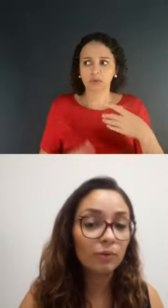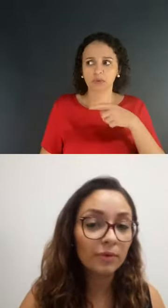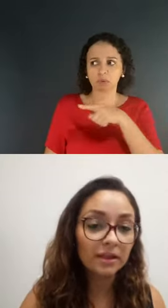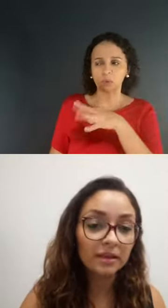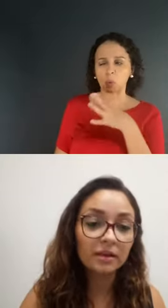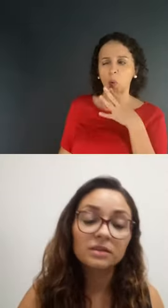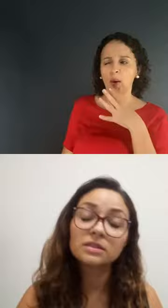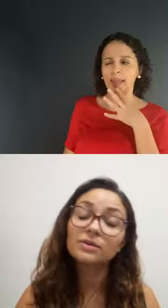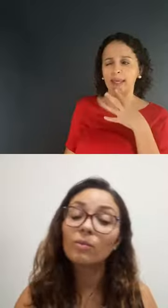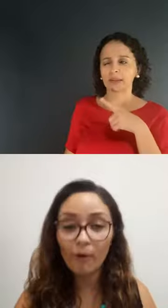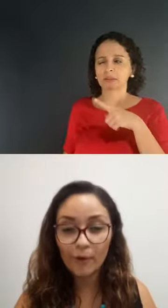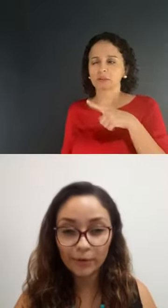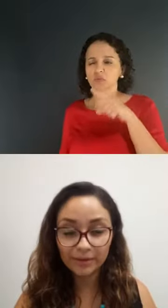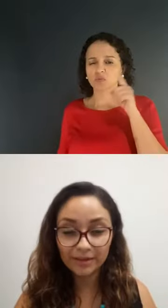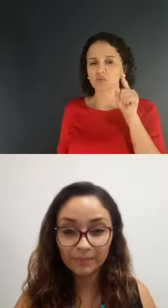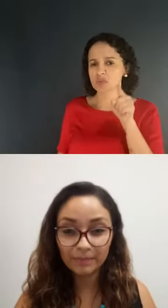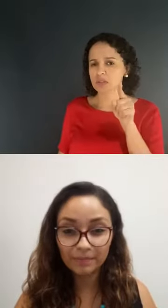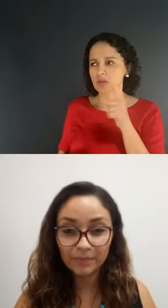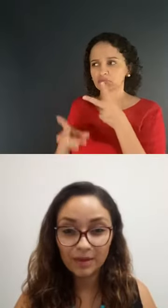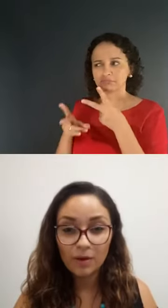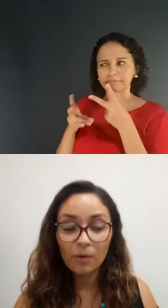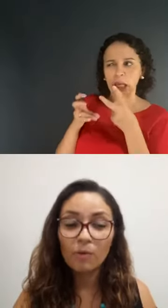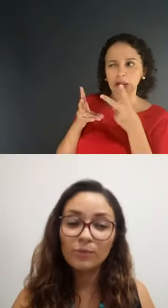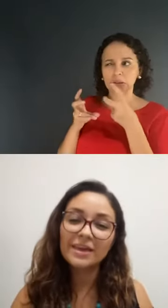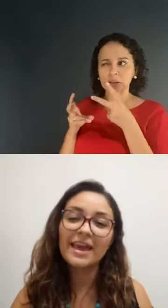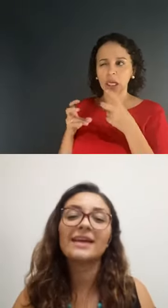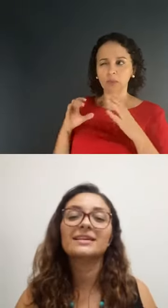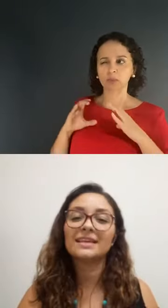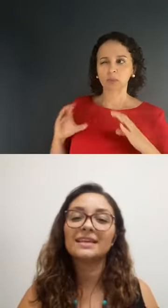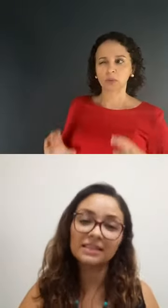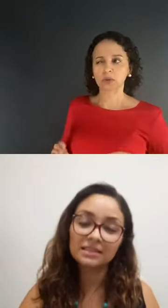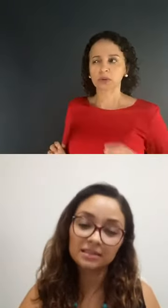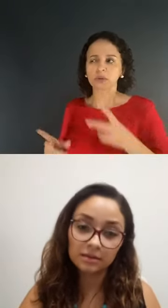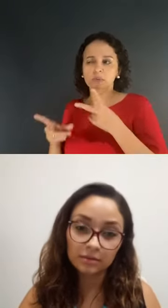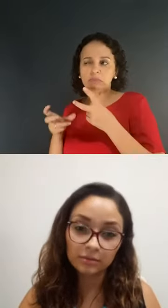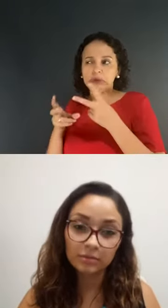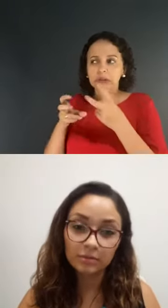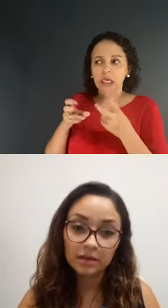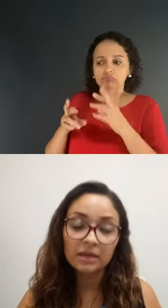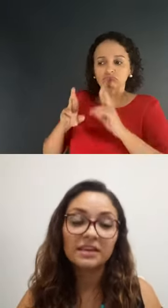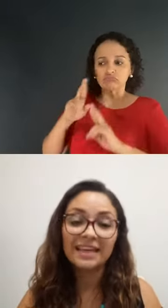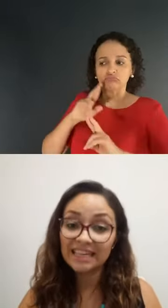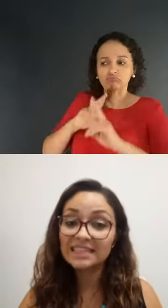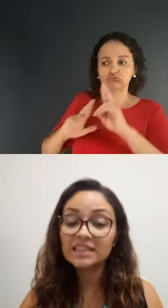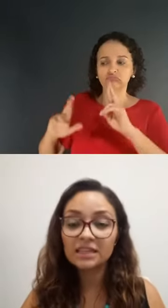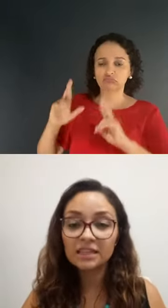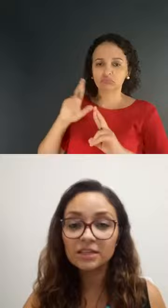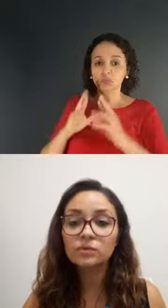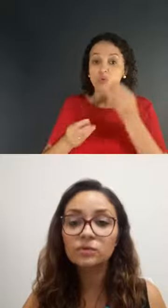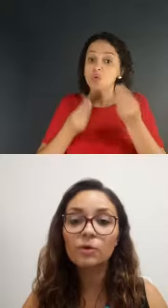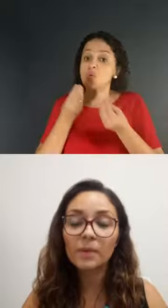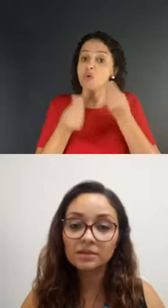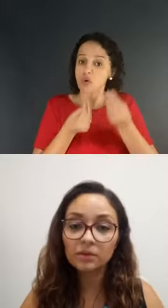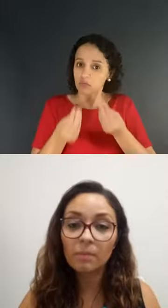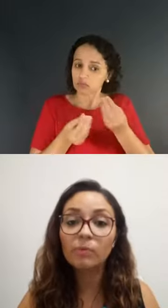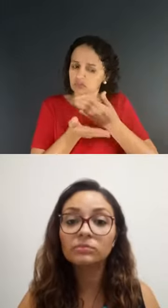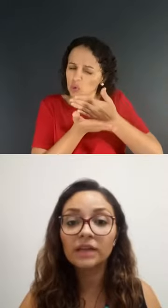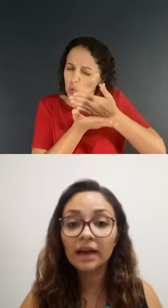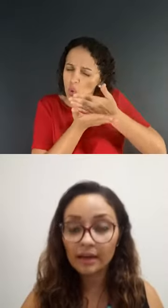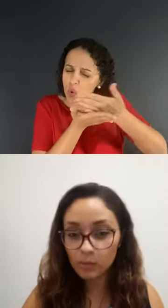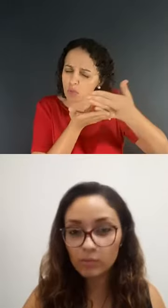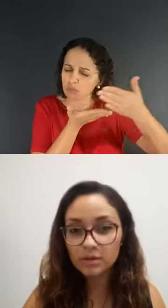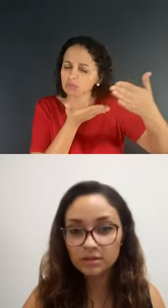sentindo como ele se comporta, como que é essa relação, e é nesse início que começam